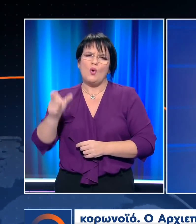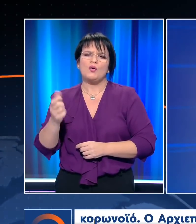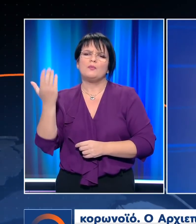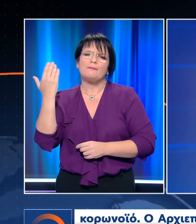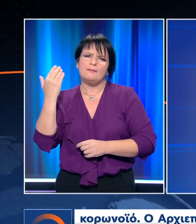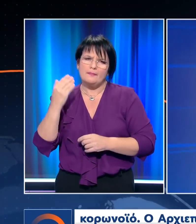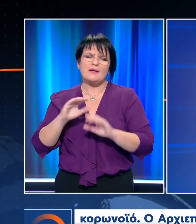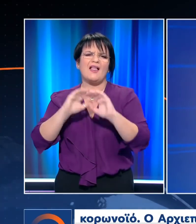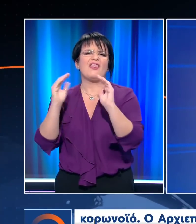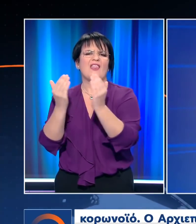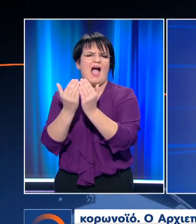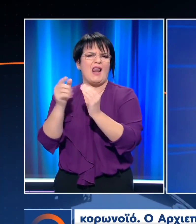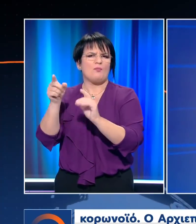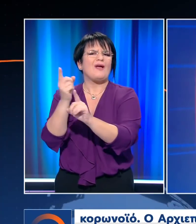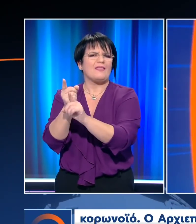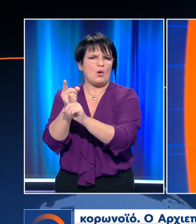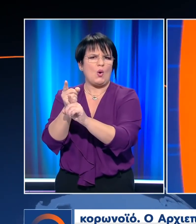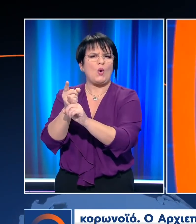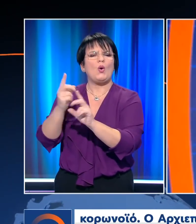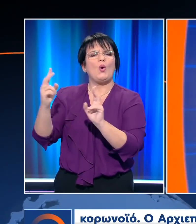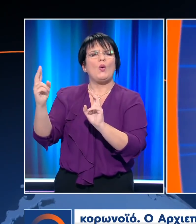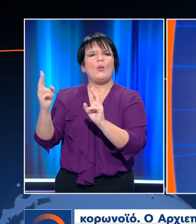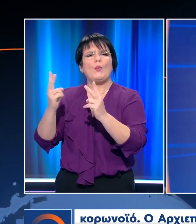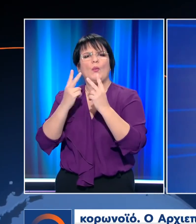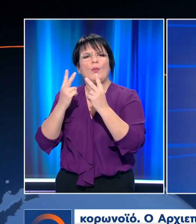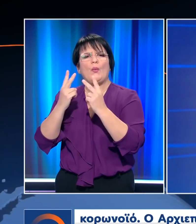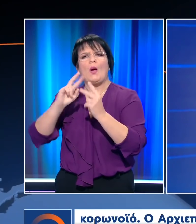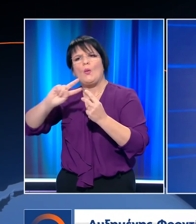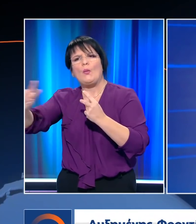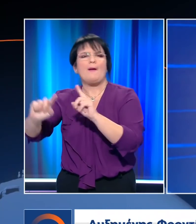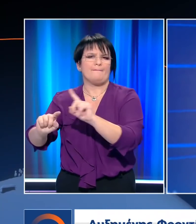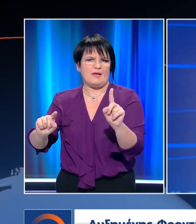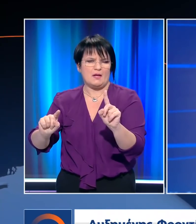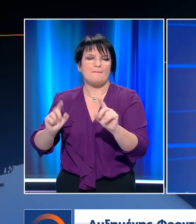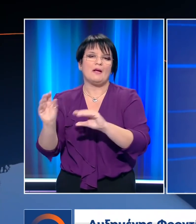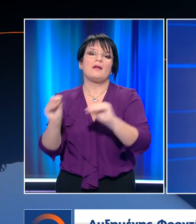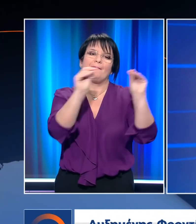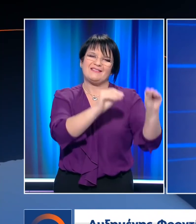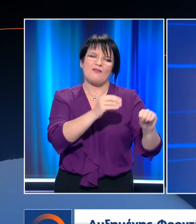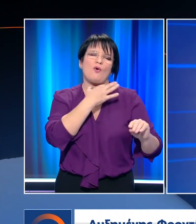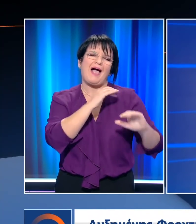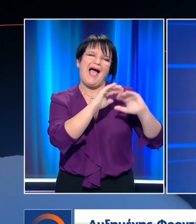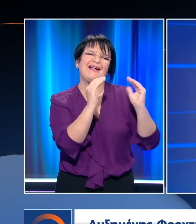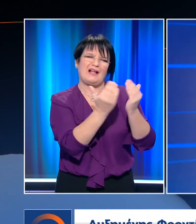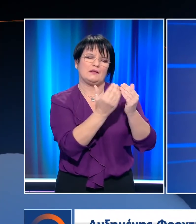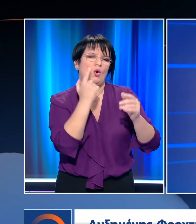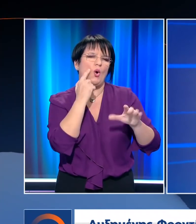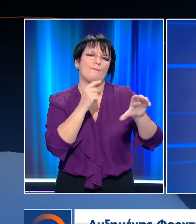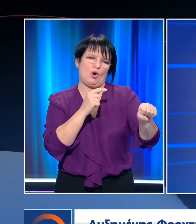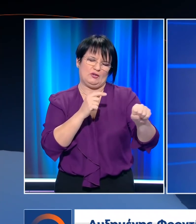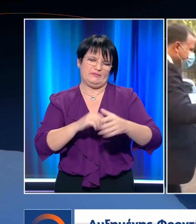νοσηλεύτηκε αρχικά σε θάλαμο αρνητικής πίεσης, ωστόσο στη συνέχεια εισήχθη σε μονάδα αυξημένης φροντίδας για καθαρά προληπτικούς